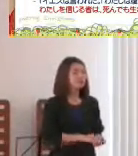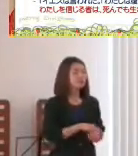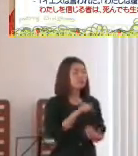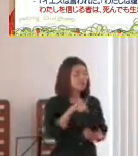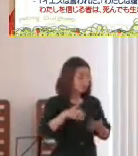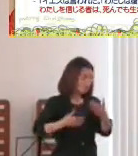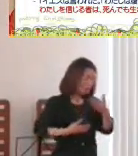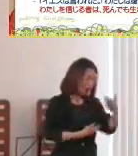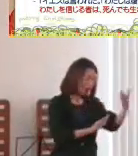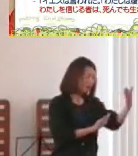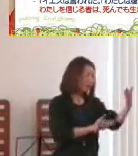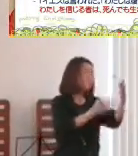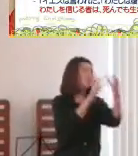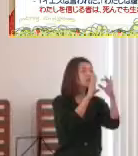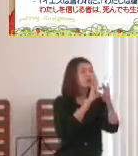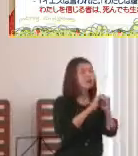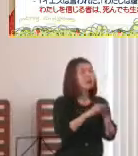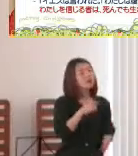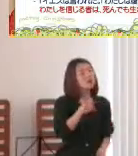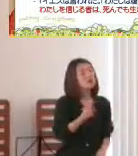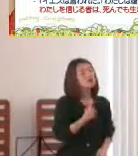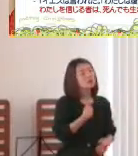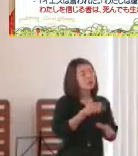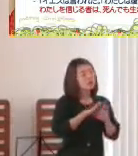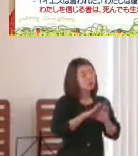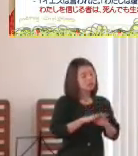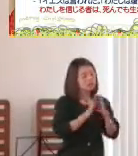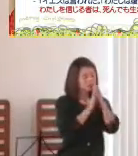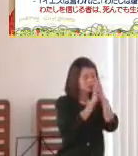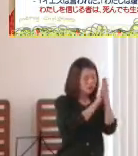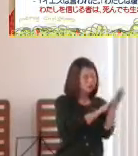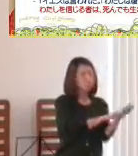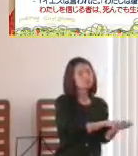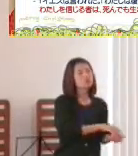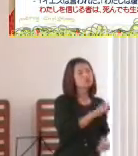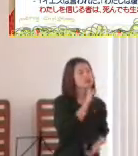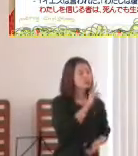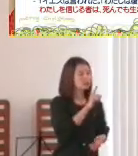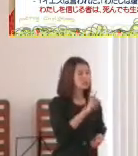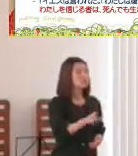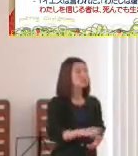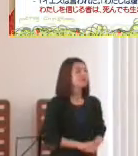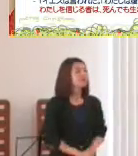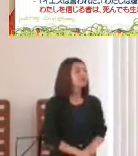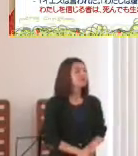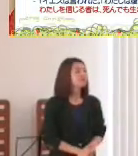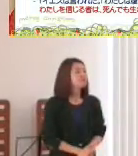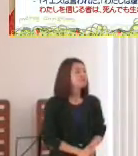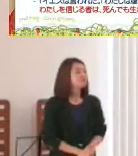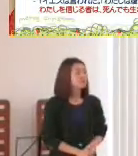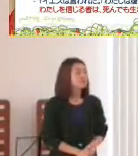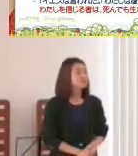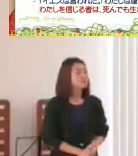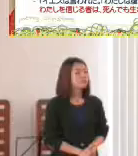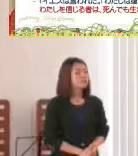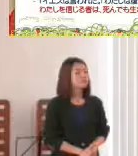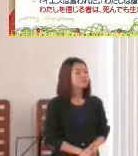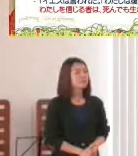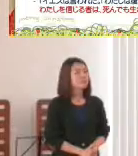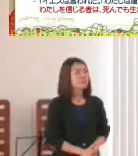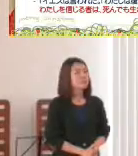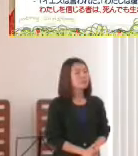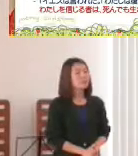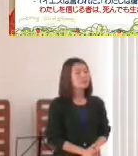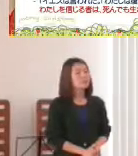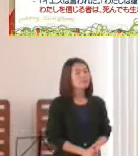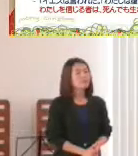って私は安心して死ねると思った。そして彼が言った通りにイエス